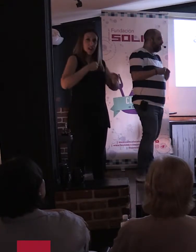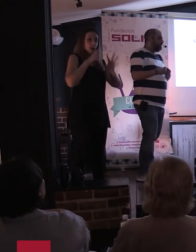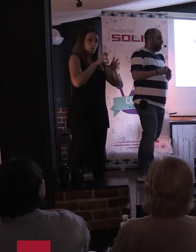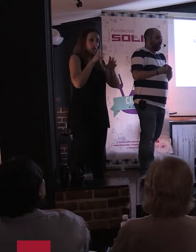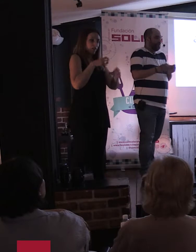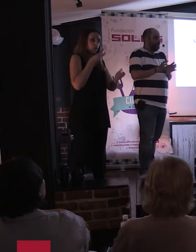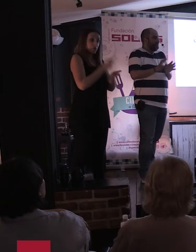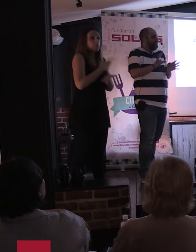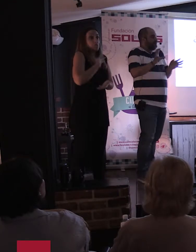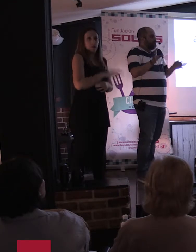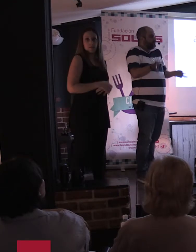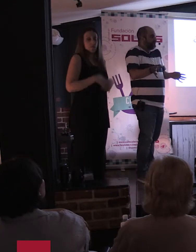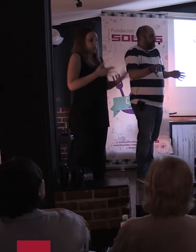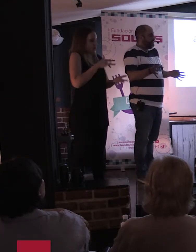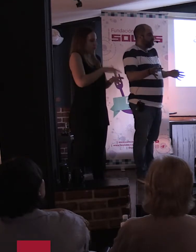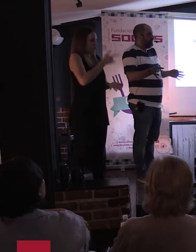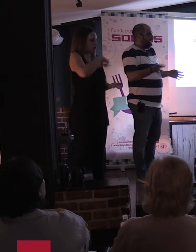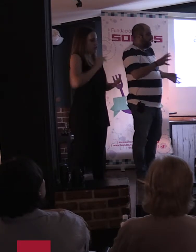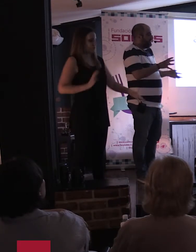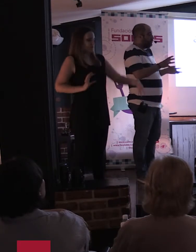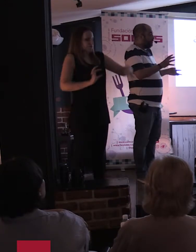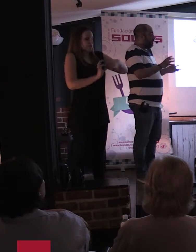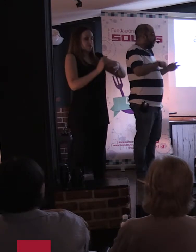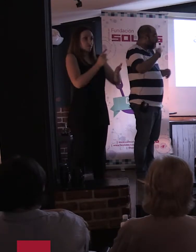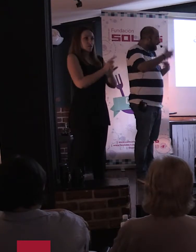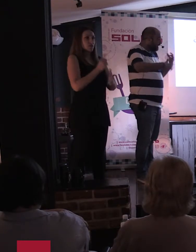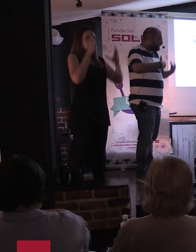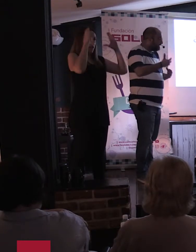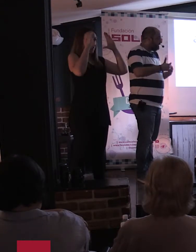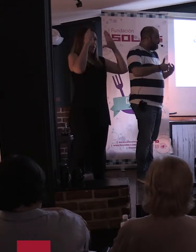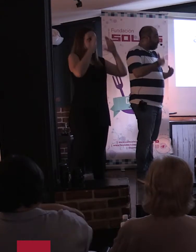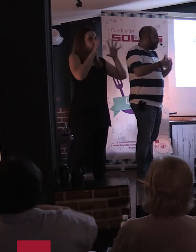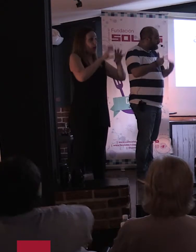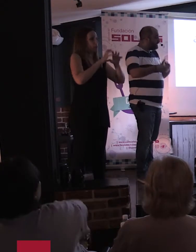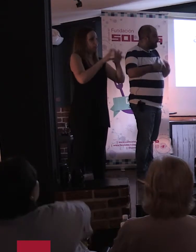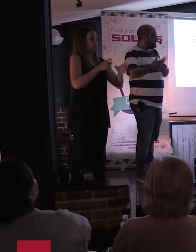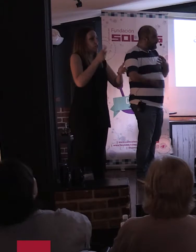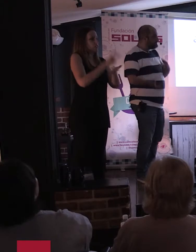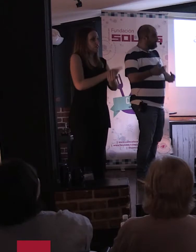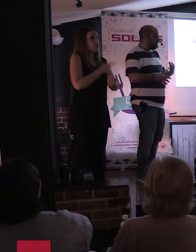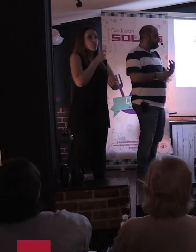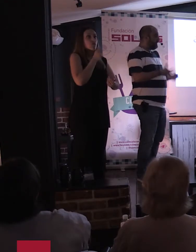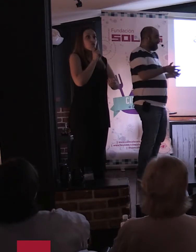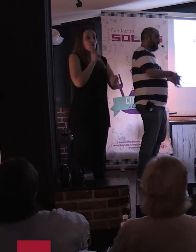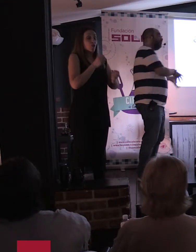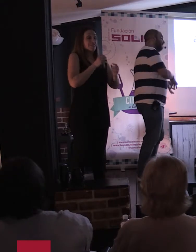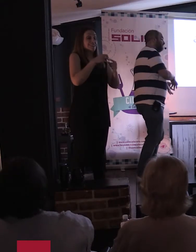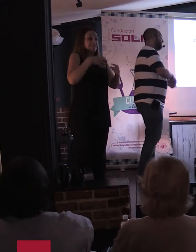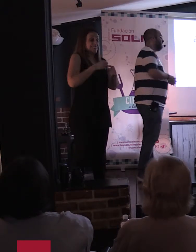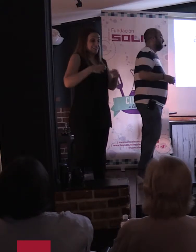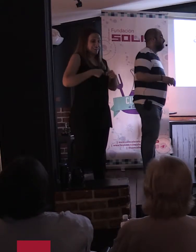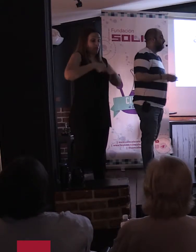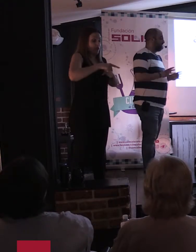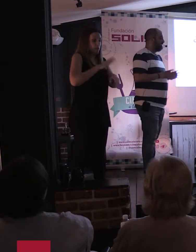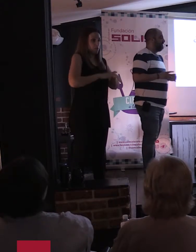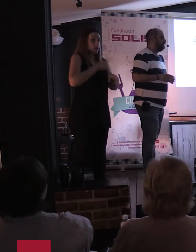aprender y por lo tanto una vez que nosotros reconectemos, el cerebro volverá a aprender cómo tiene que enviar las señales para hacer lo que antes